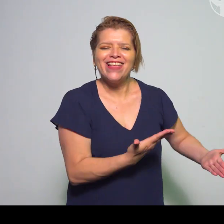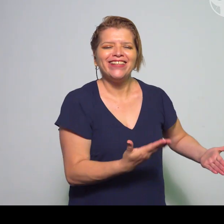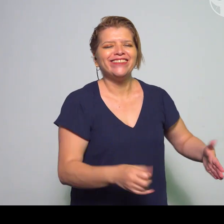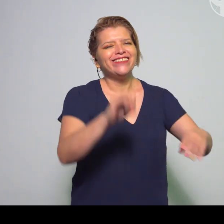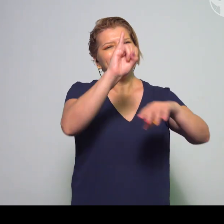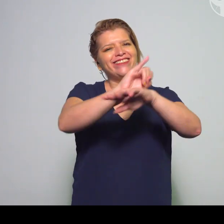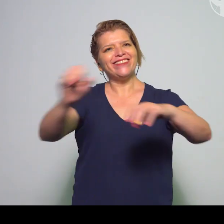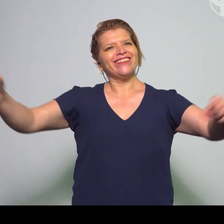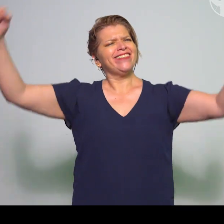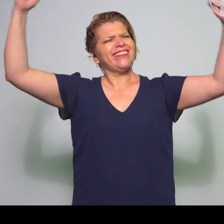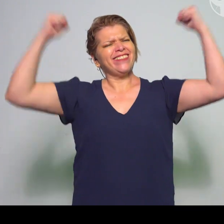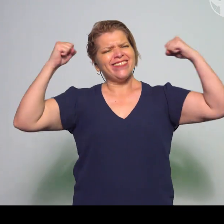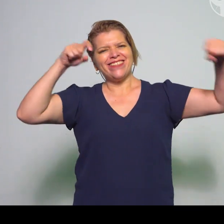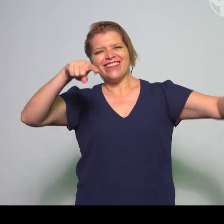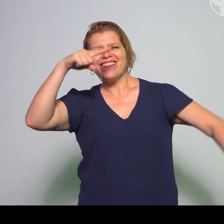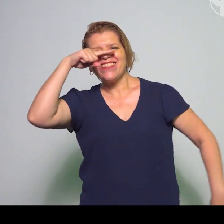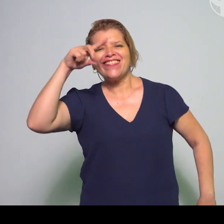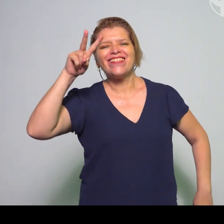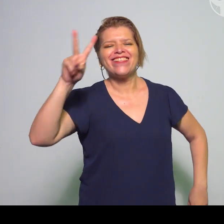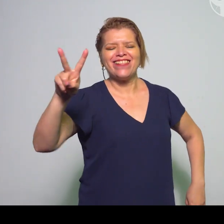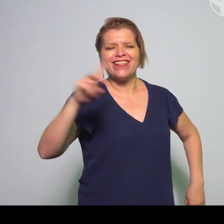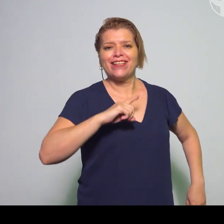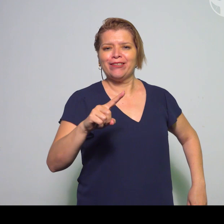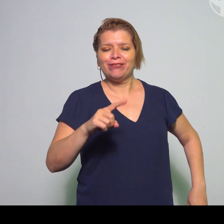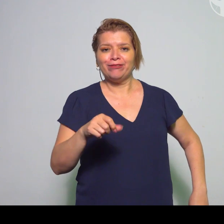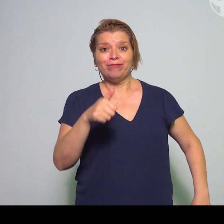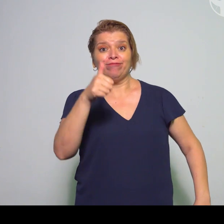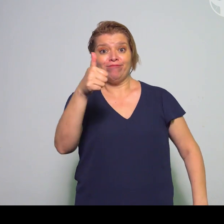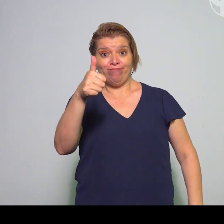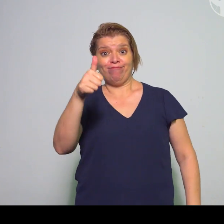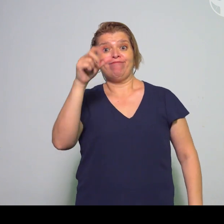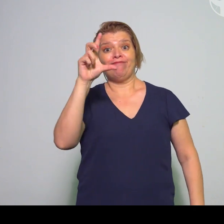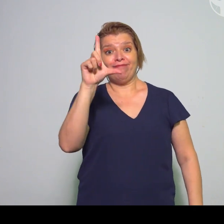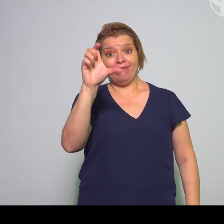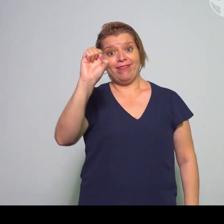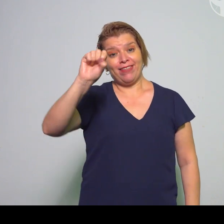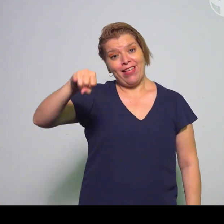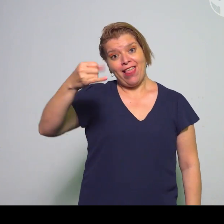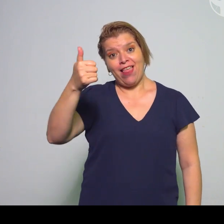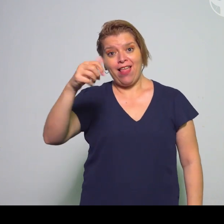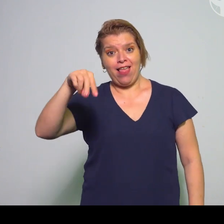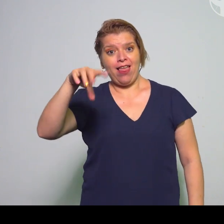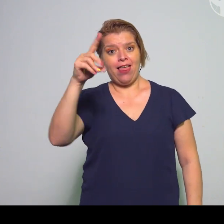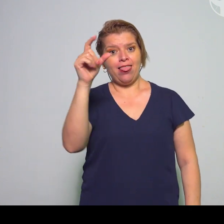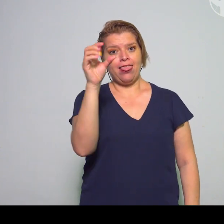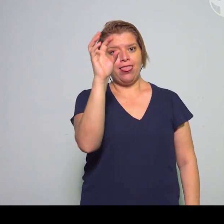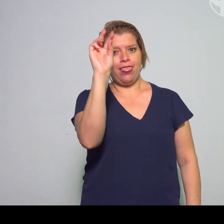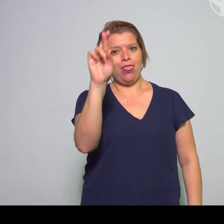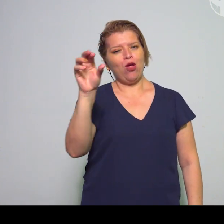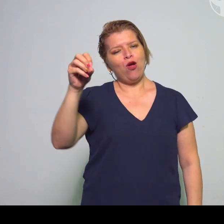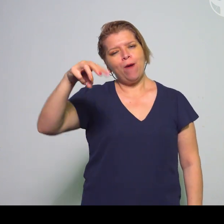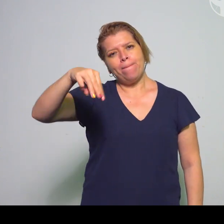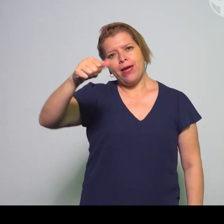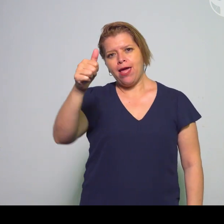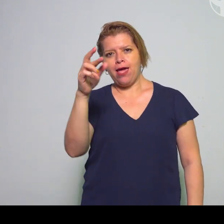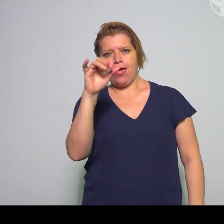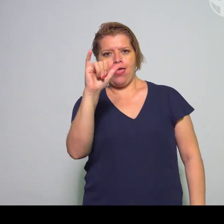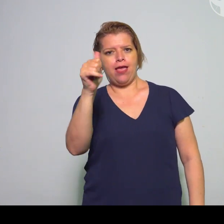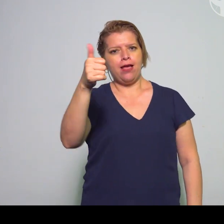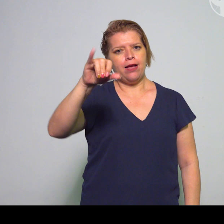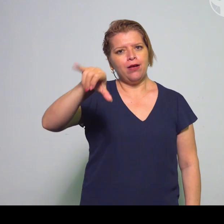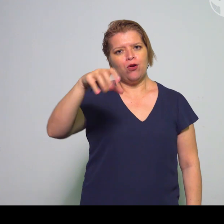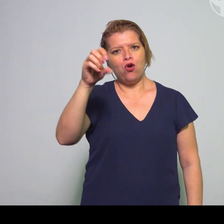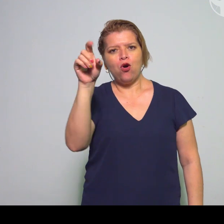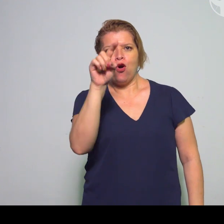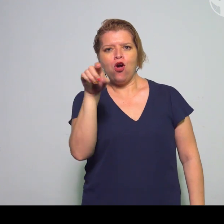Te damos la más cordial bienvenida a iglesiavidareal.tv. Somos Alejandro y María José Méndez y para nosotros